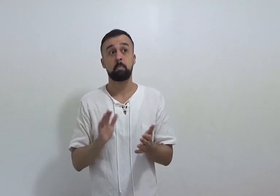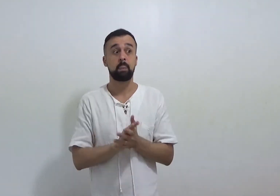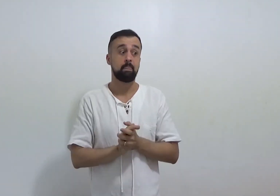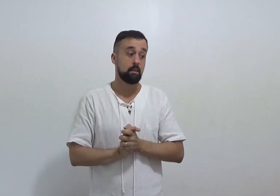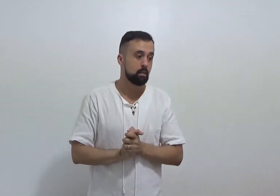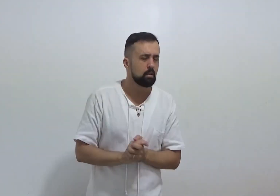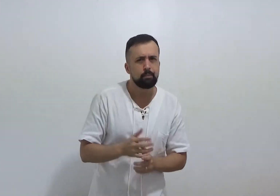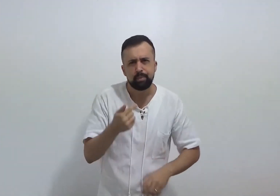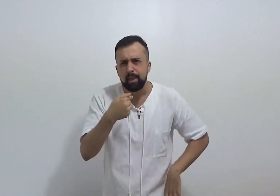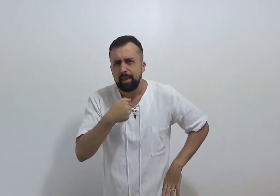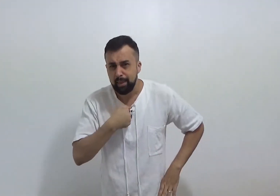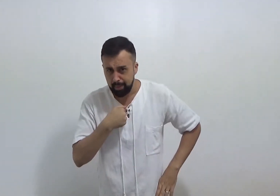Parece provocação,